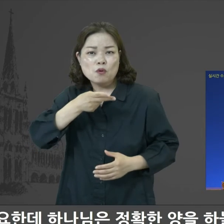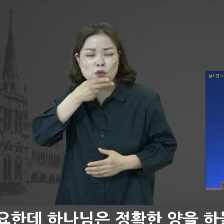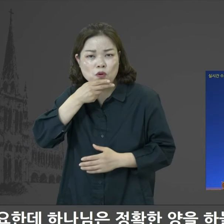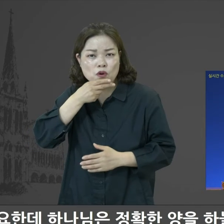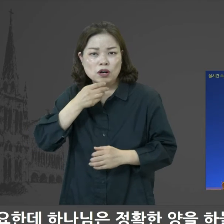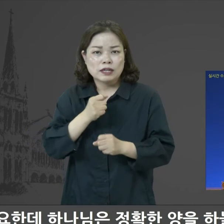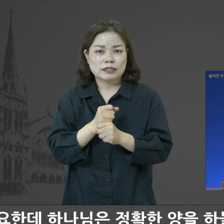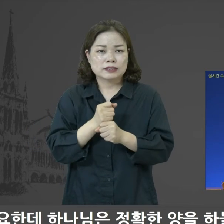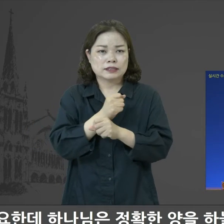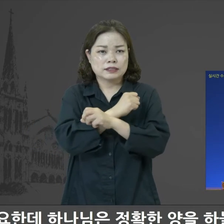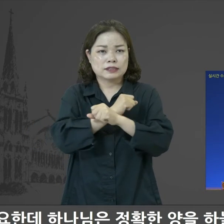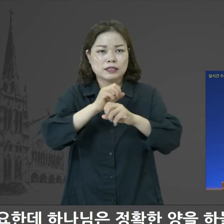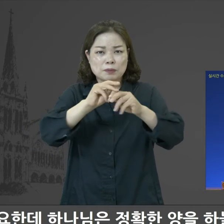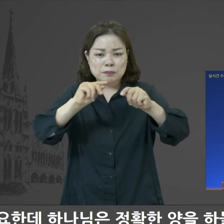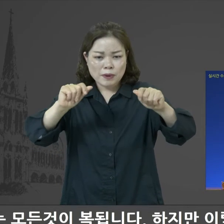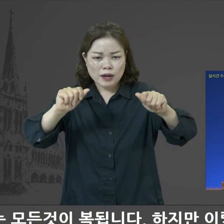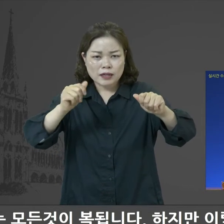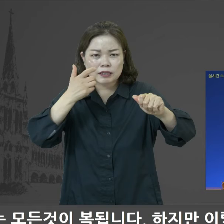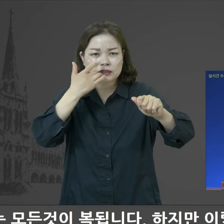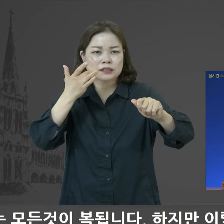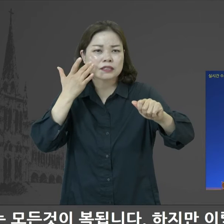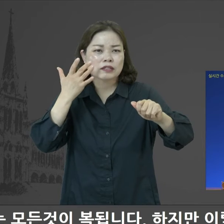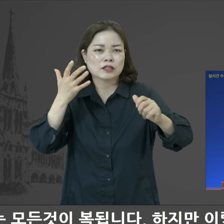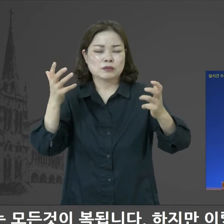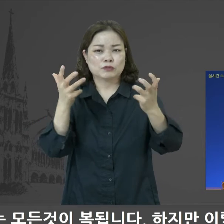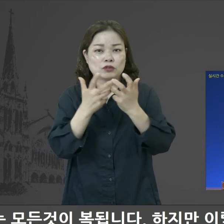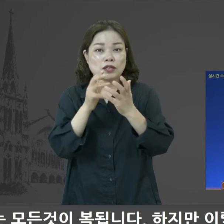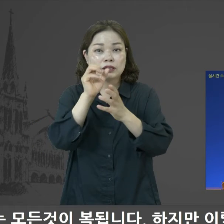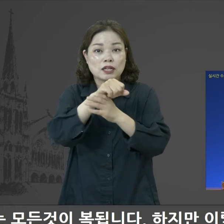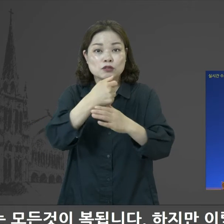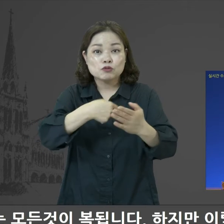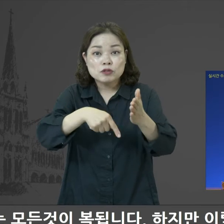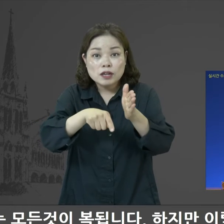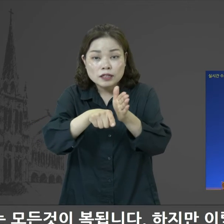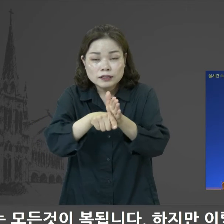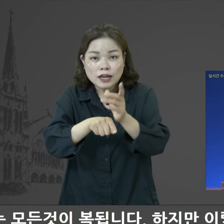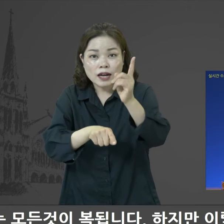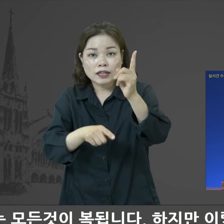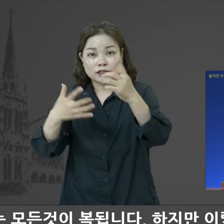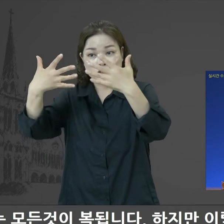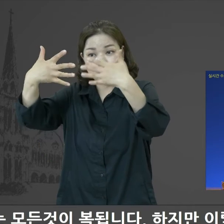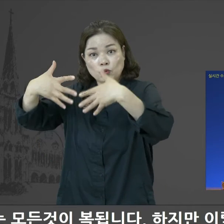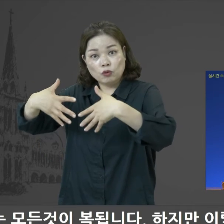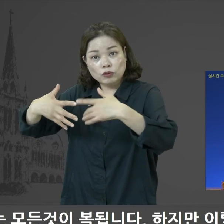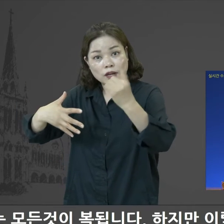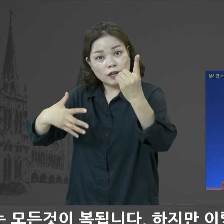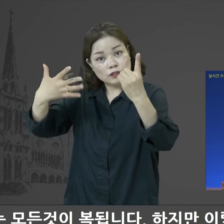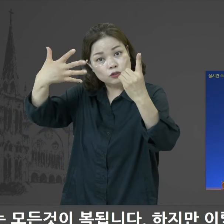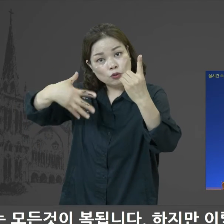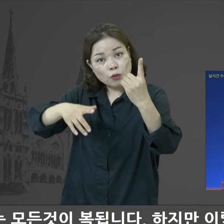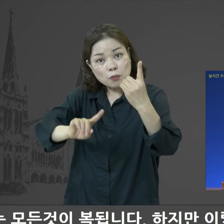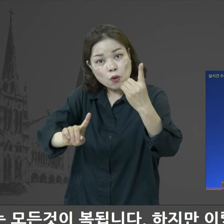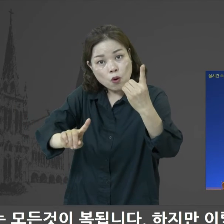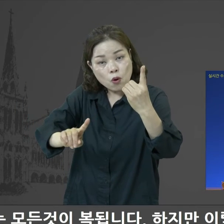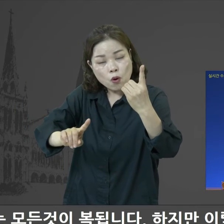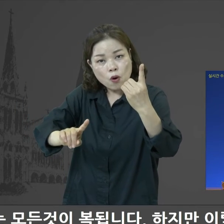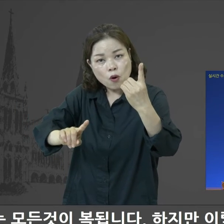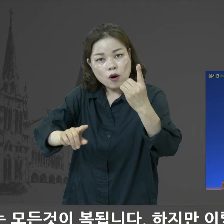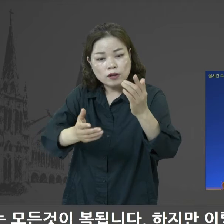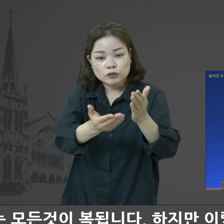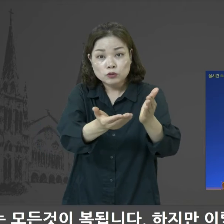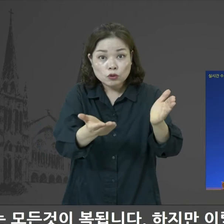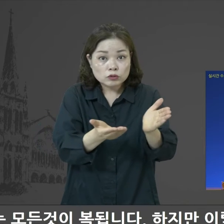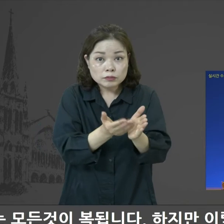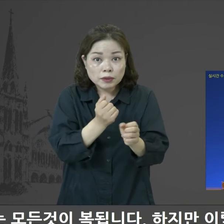젖과 꿀이 흐르는 땅이 되기 위해서는 한 가지 조건이 있습니다. 한 가지 조건이 있습니다. 그 조건이 뭘까요? 저수지를